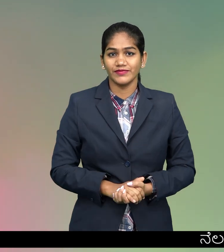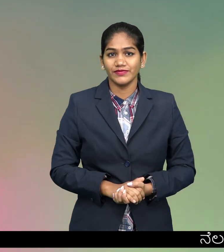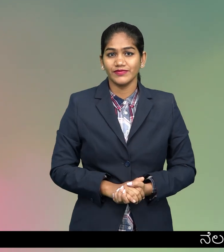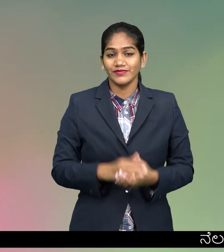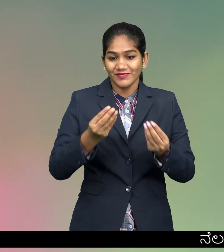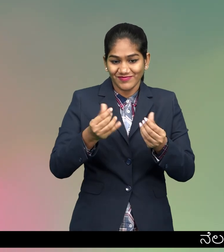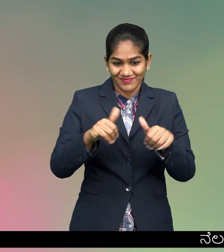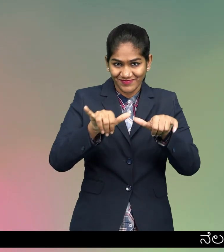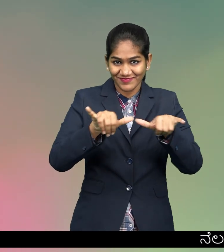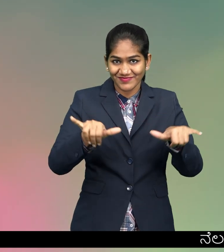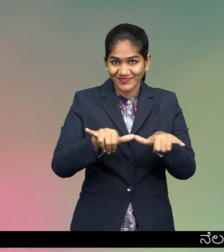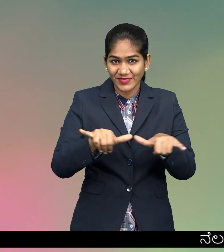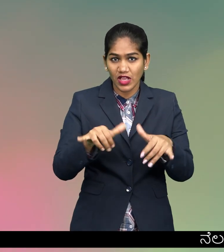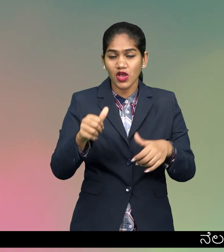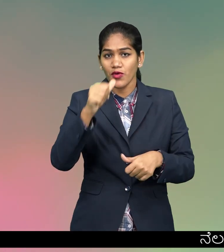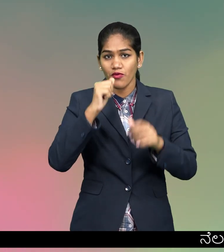ನೆಲ ಜಲ ಸಂಬಂಧ.